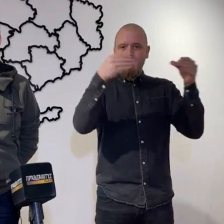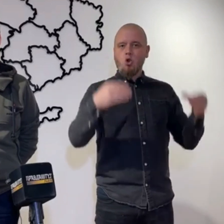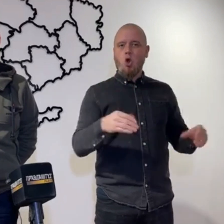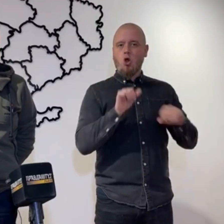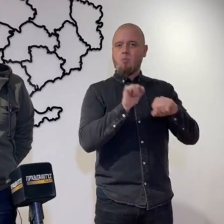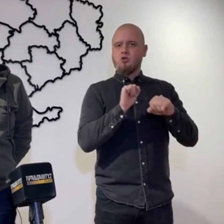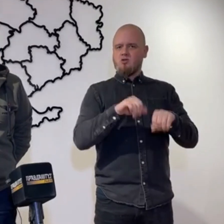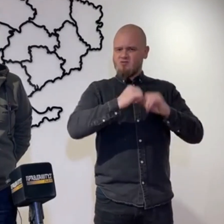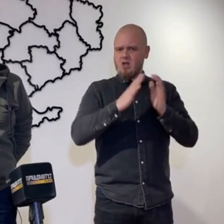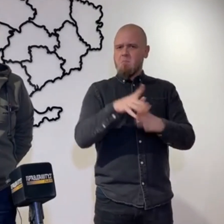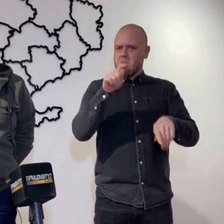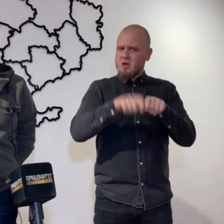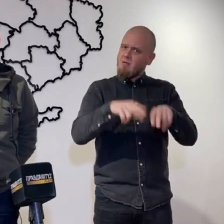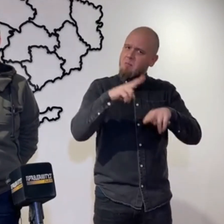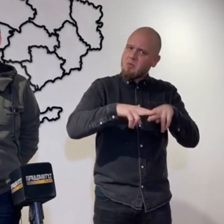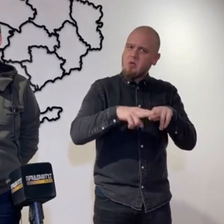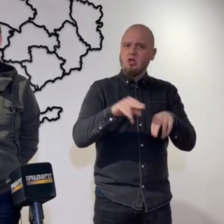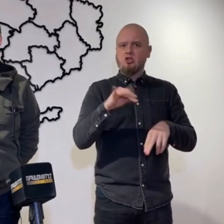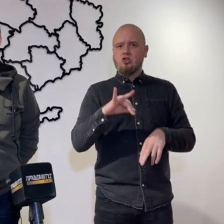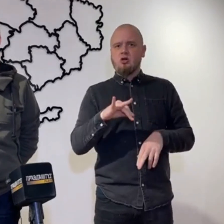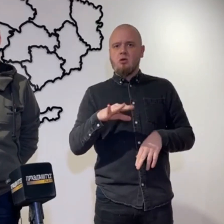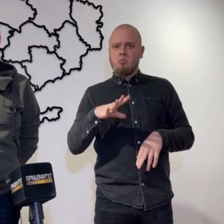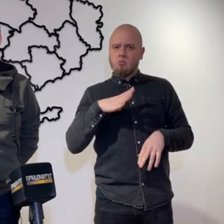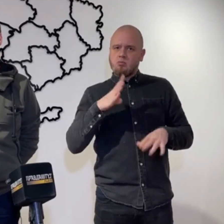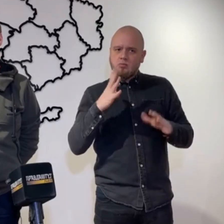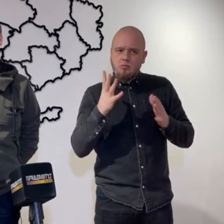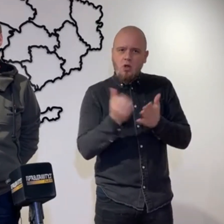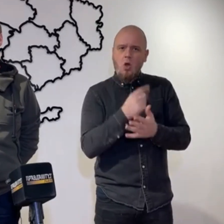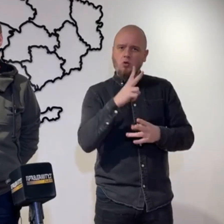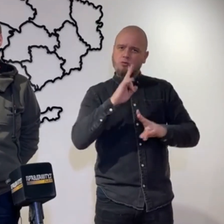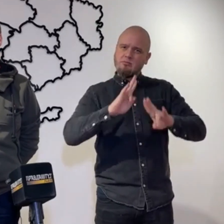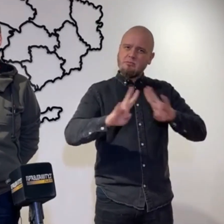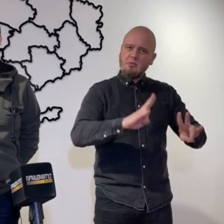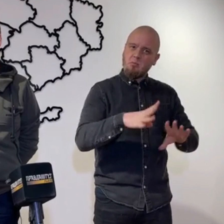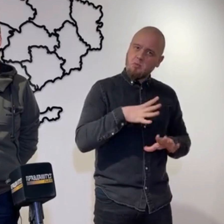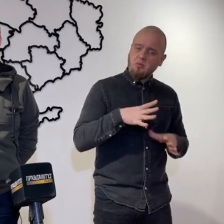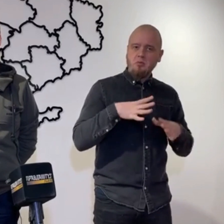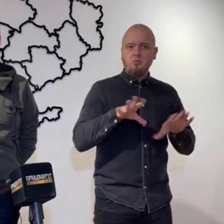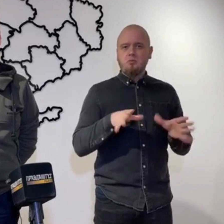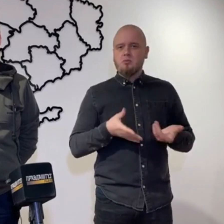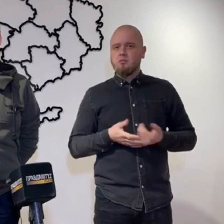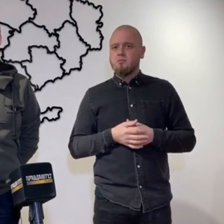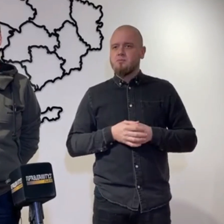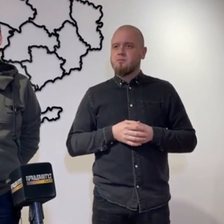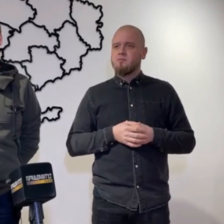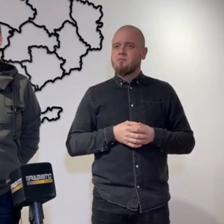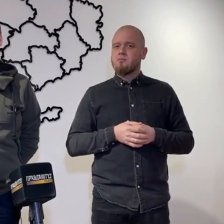взагалі перевіряють паспорти, чи доводилось когось знаходити з диверсантів?